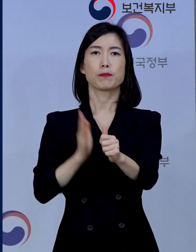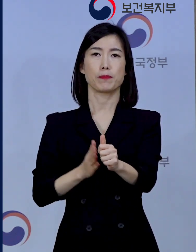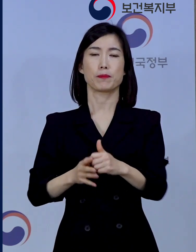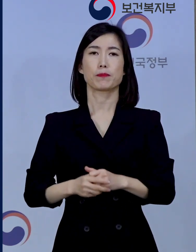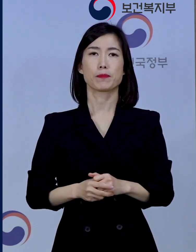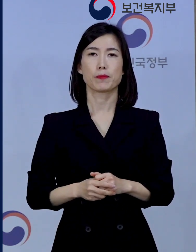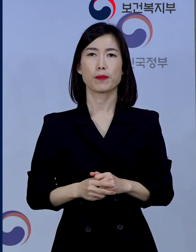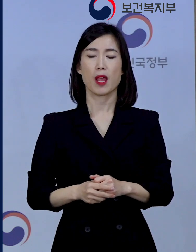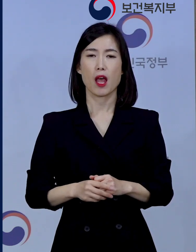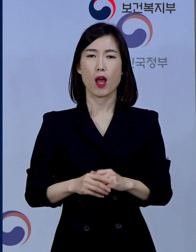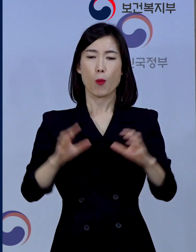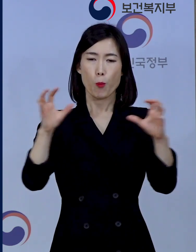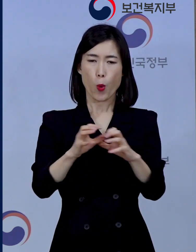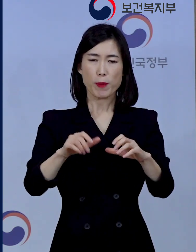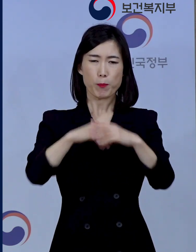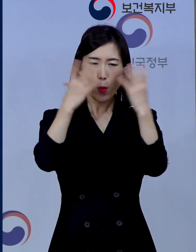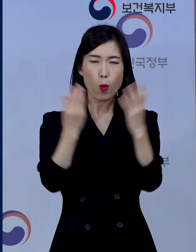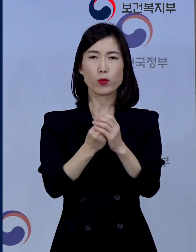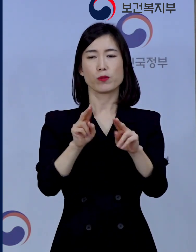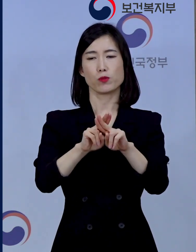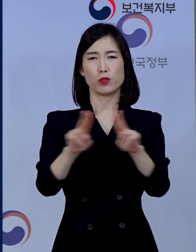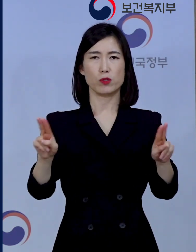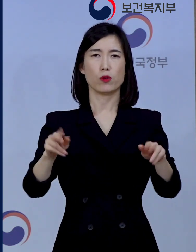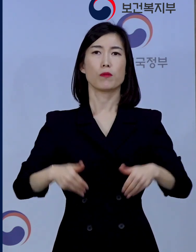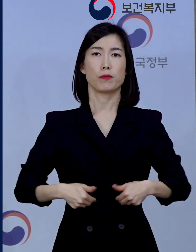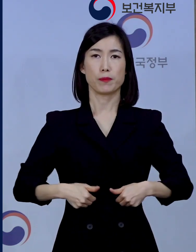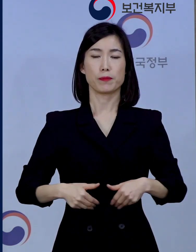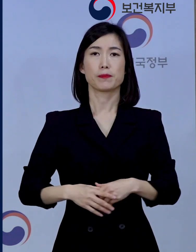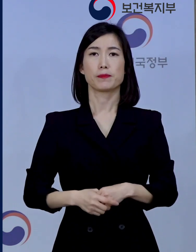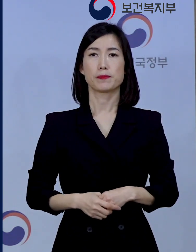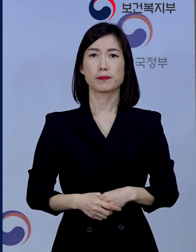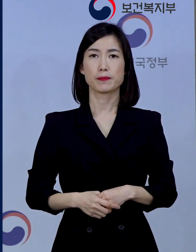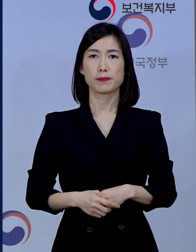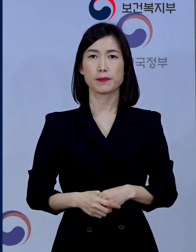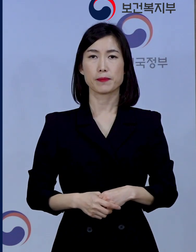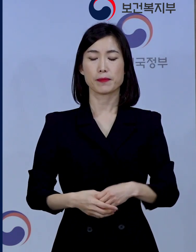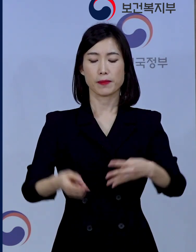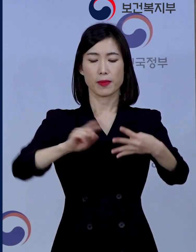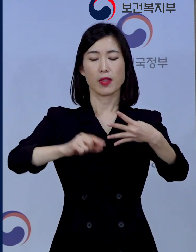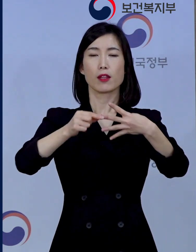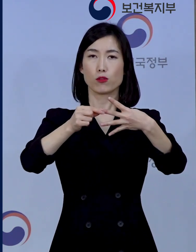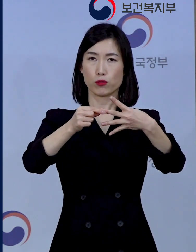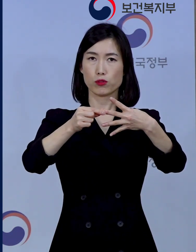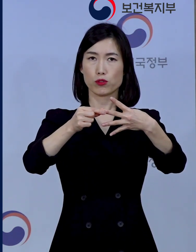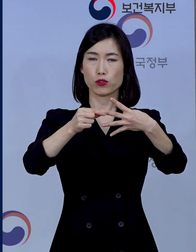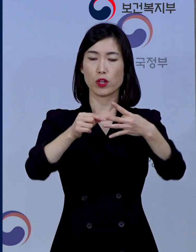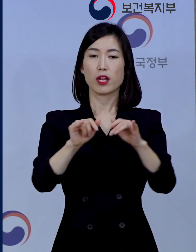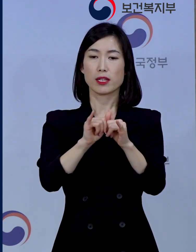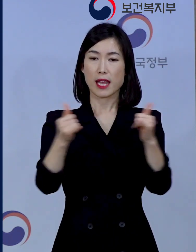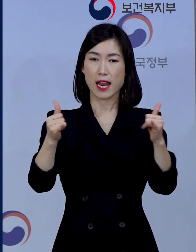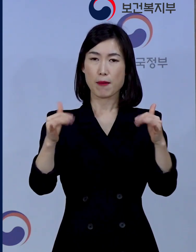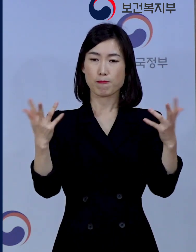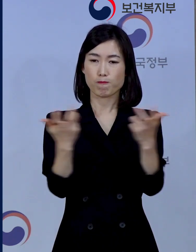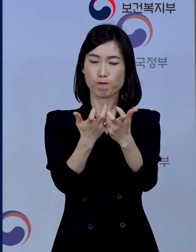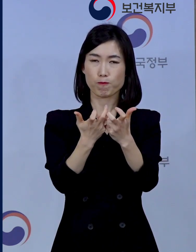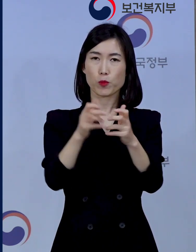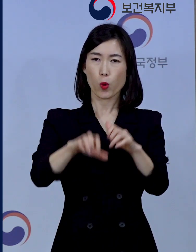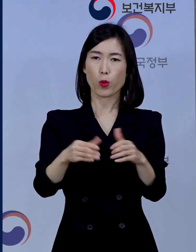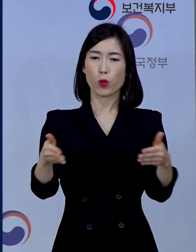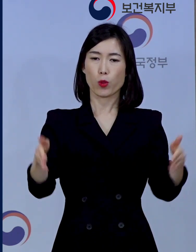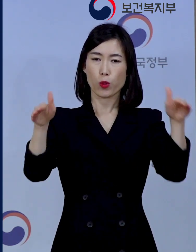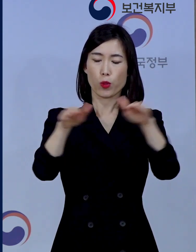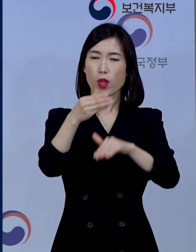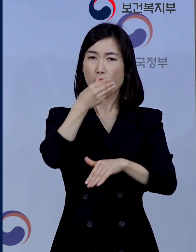주십시오. 모든 모임과 약속은 취소하셔야 합니다. 둘째, 사람이 많이